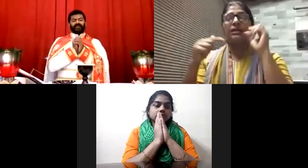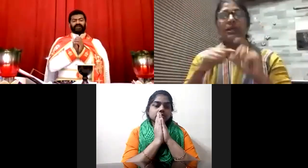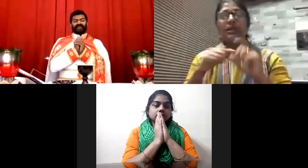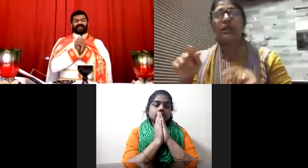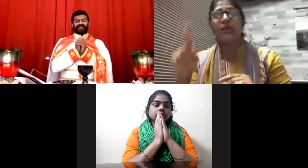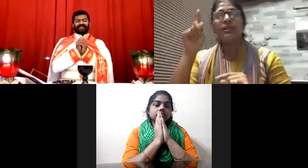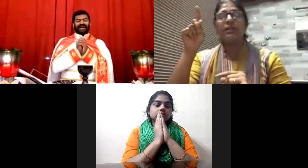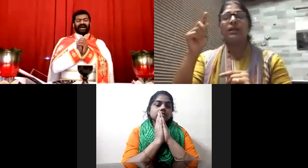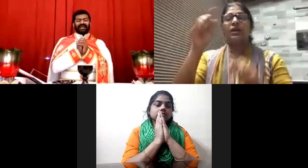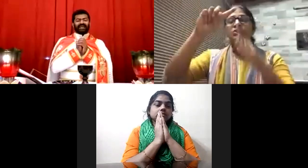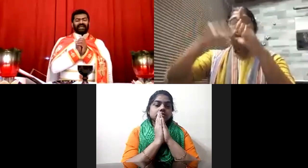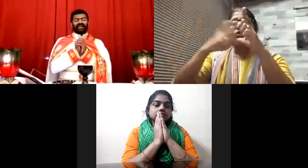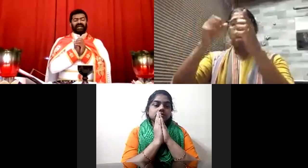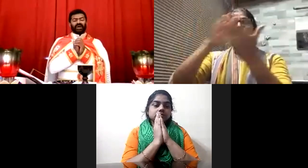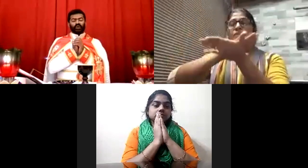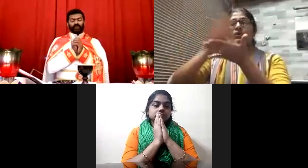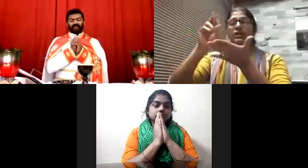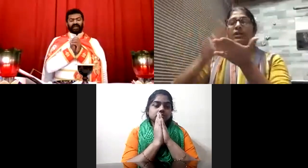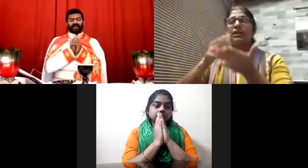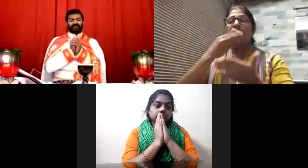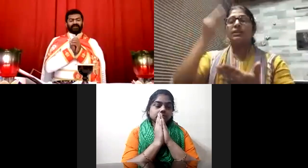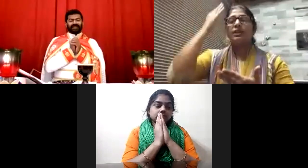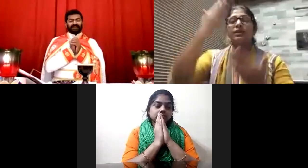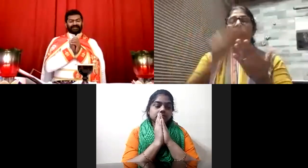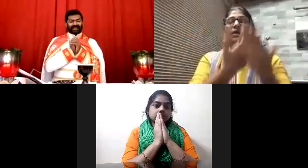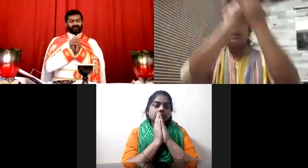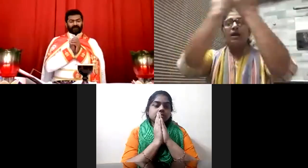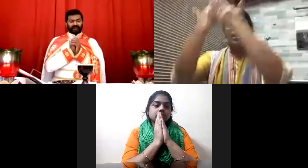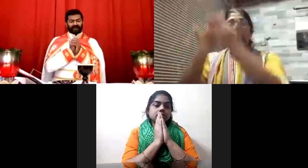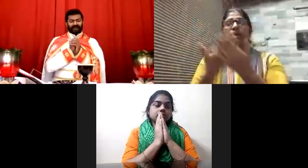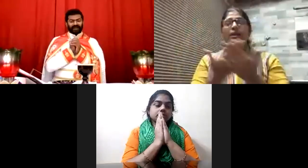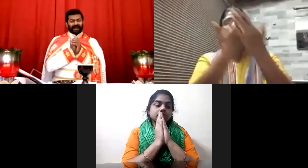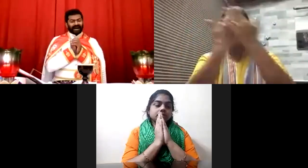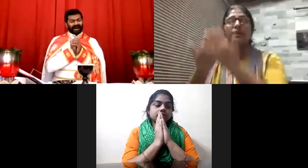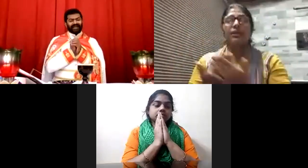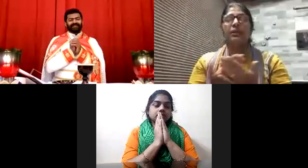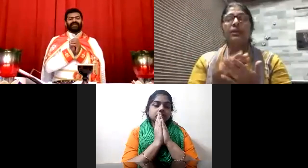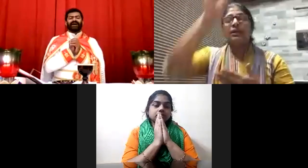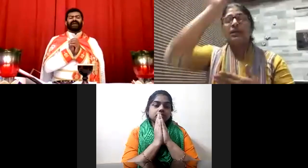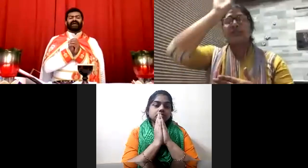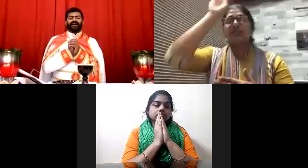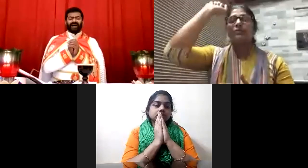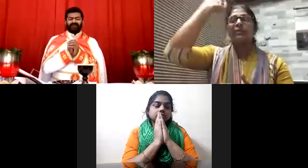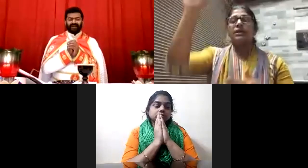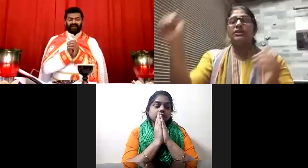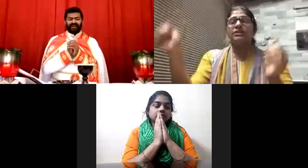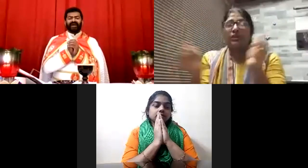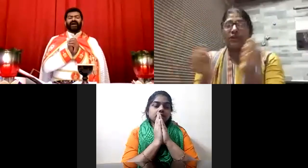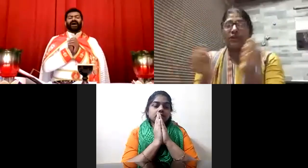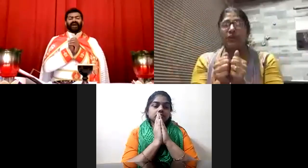അബ്രാഹത്തിന്റെയും ഇസഹാക്കിന്റെയും യാക്കോബിന്റെയും ദൈവമേ, ആരാധന